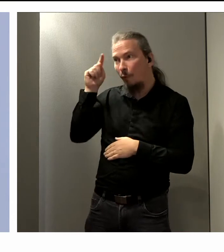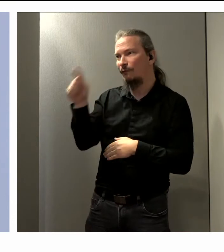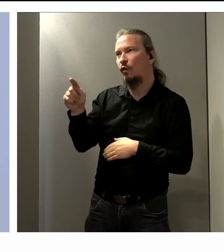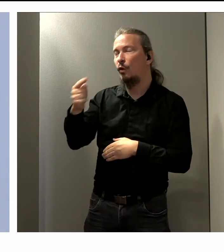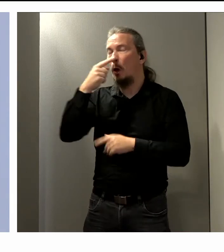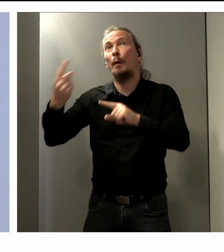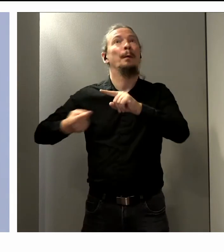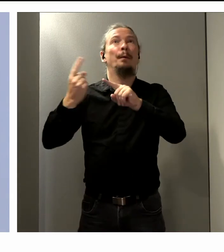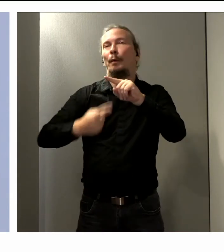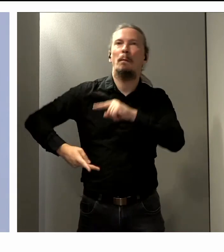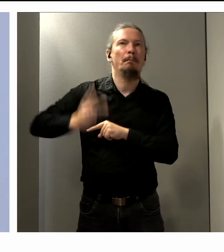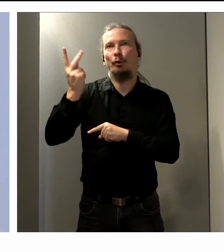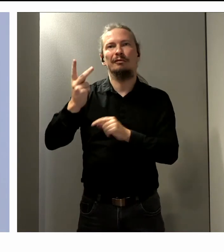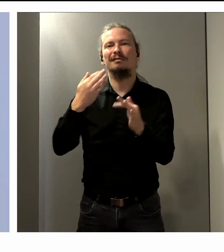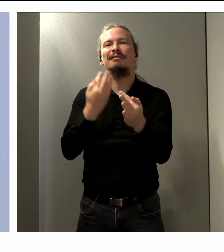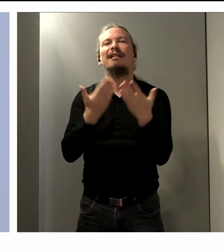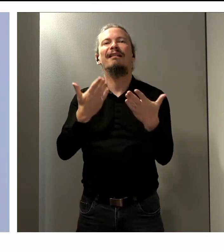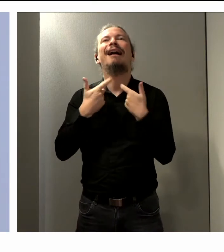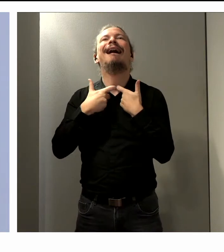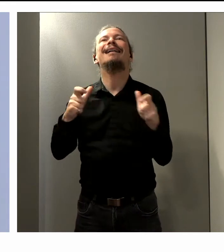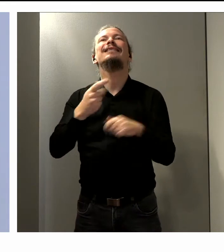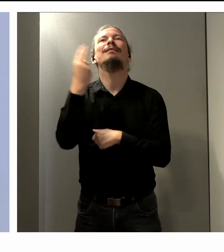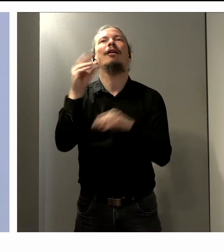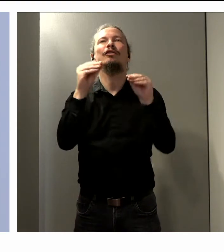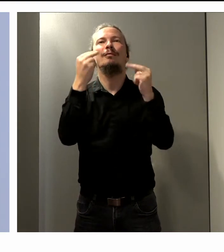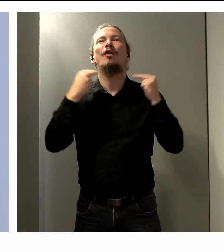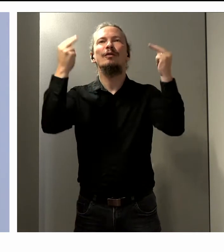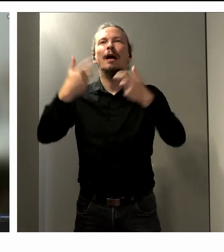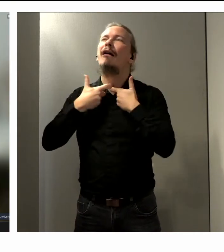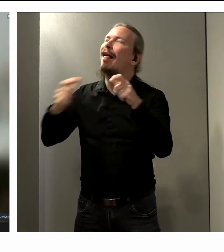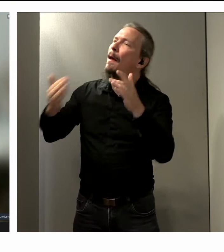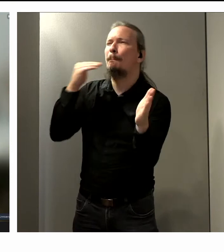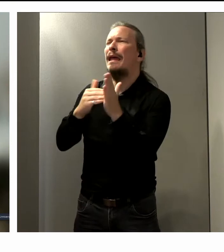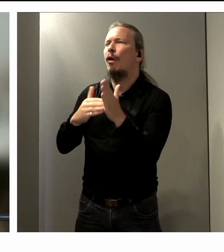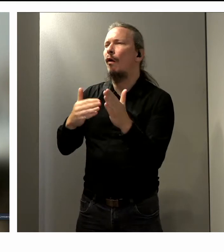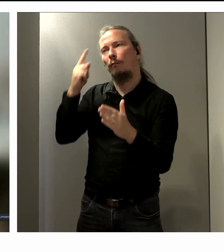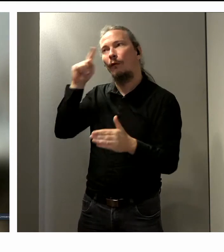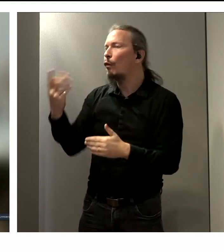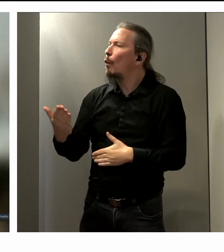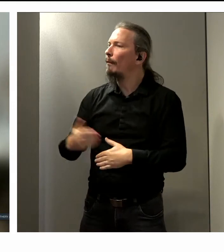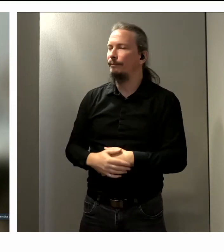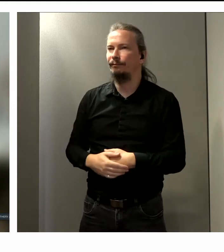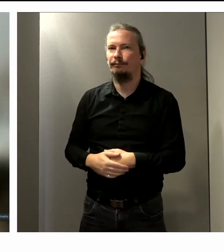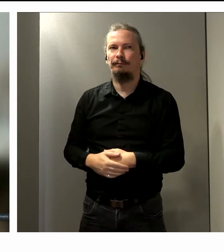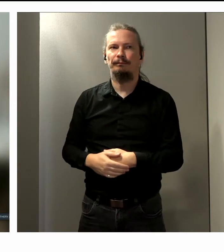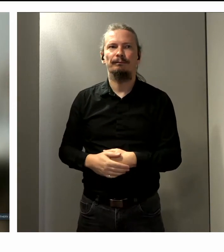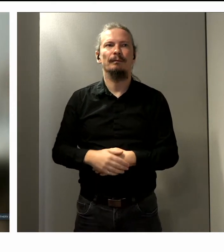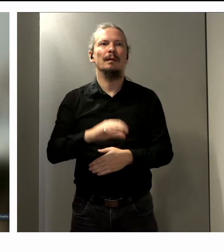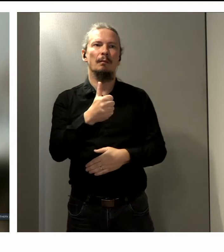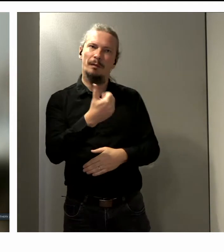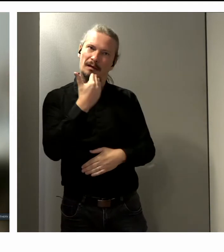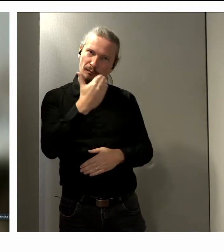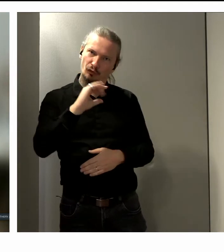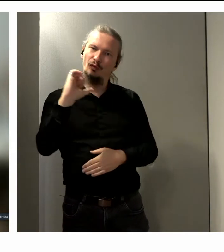sembler déterminant sur cette question de l'accessibilité de l'enseignement supérieur? Alors tout d'abord, bonjour à toutes